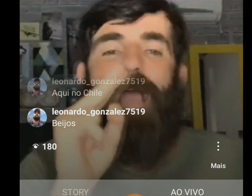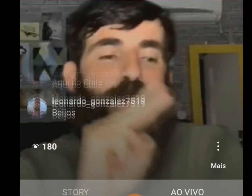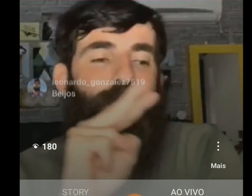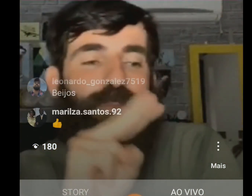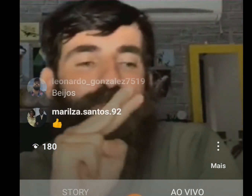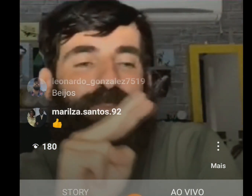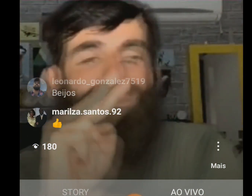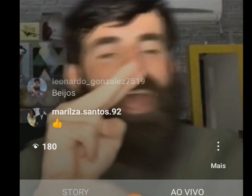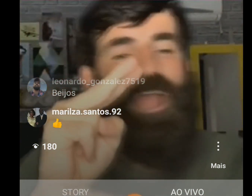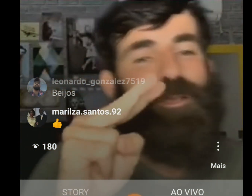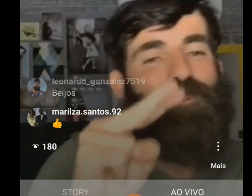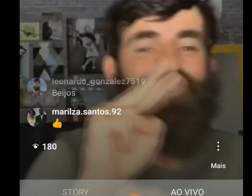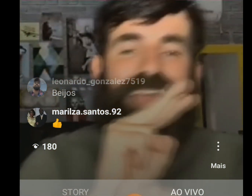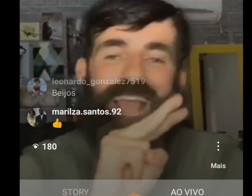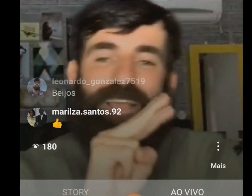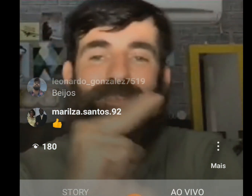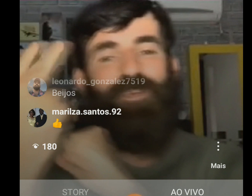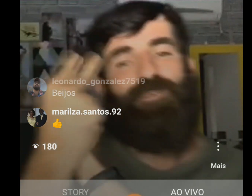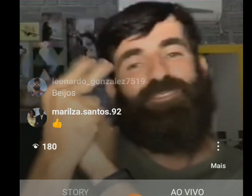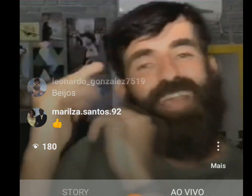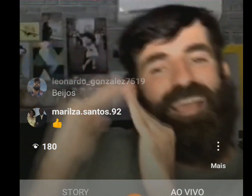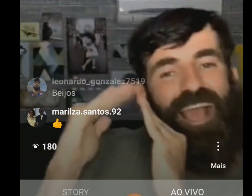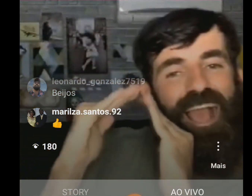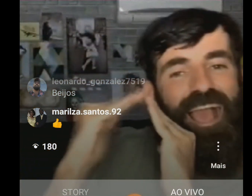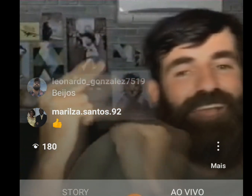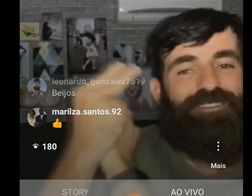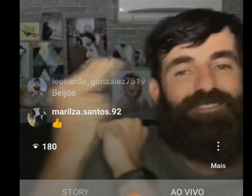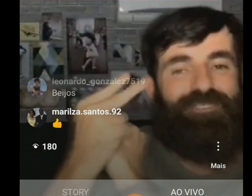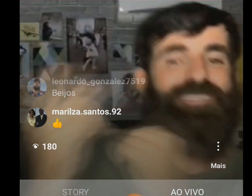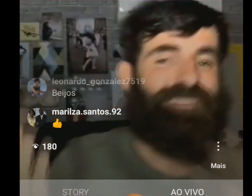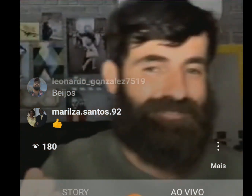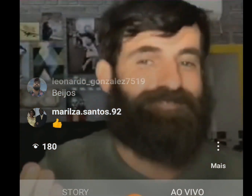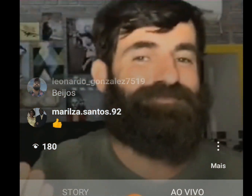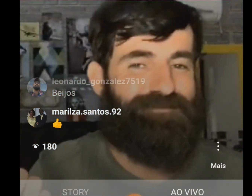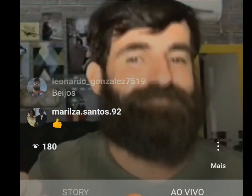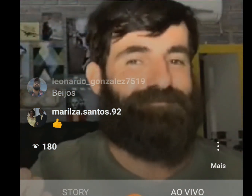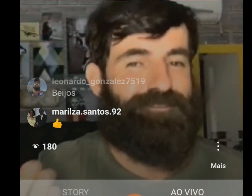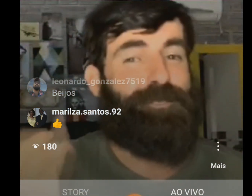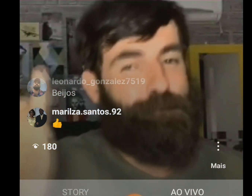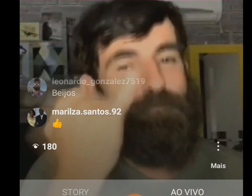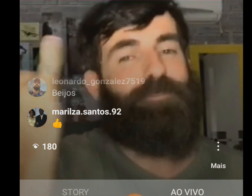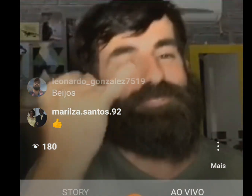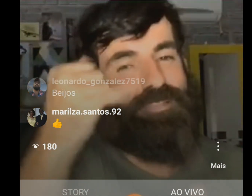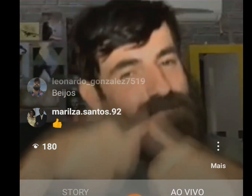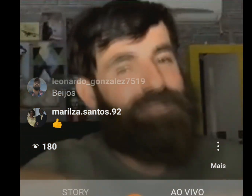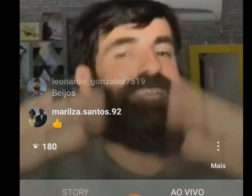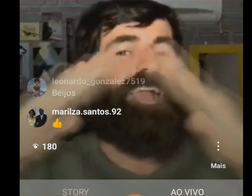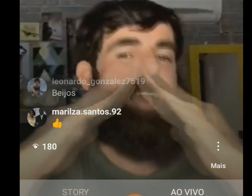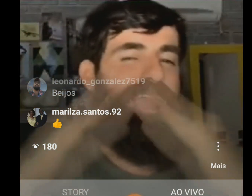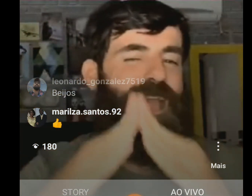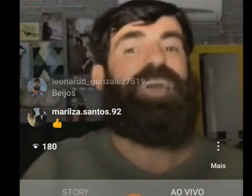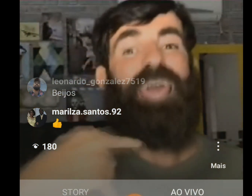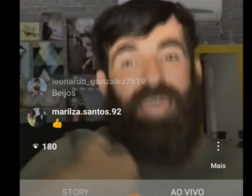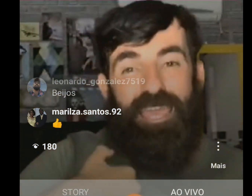irmão fica cuidando da casa, cuidando de mim. É muito importante ficar em casa.